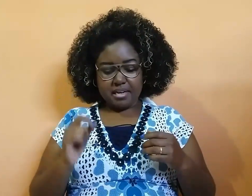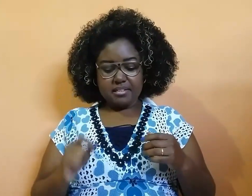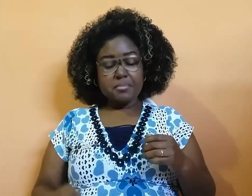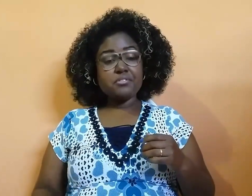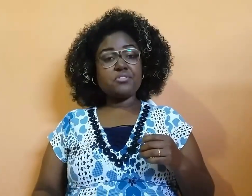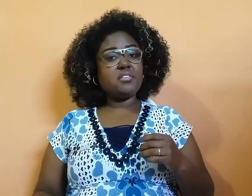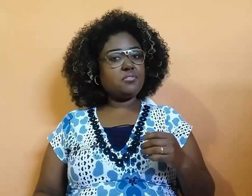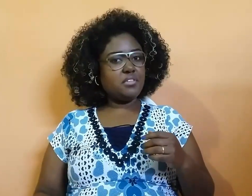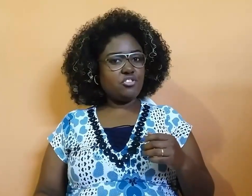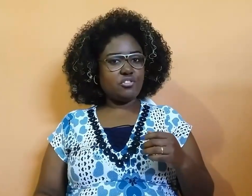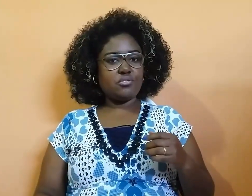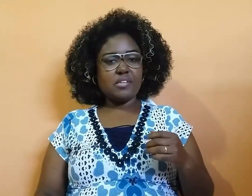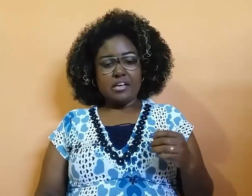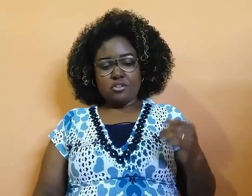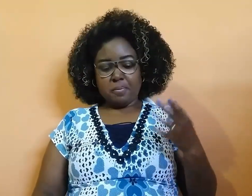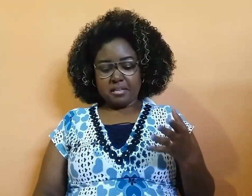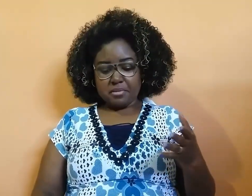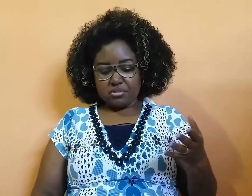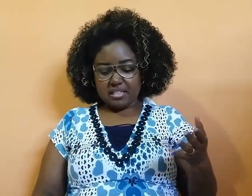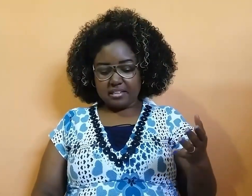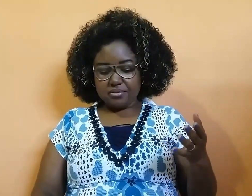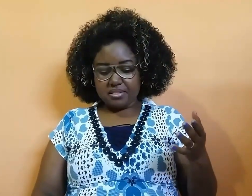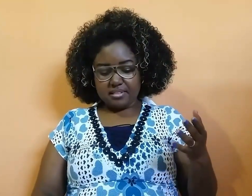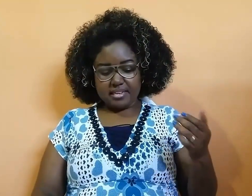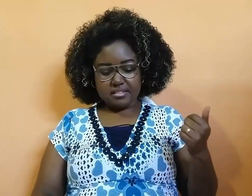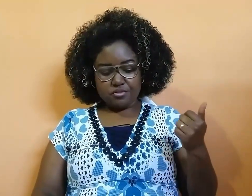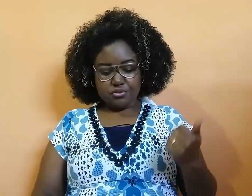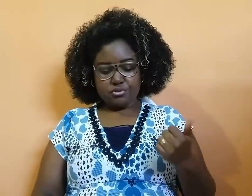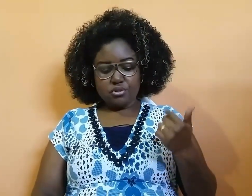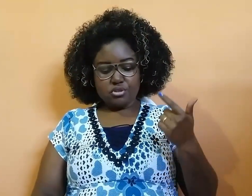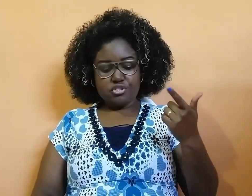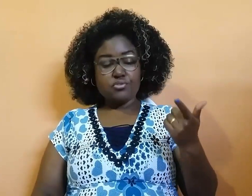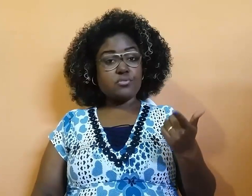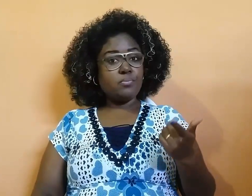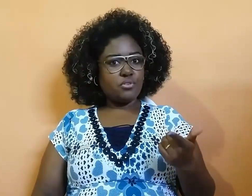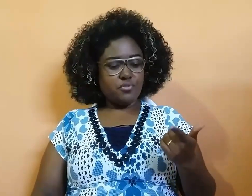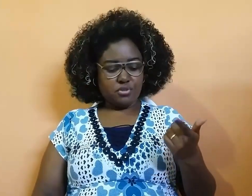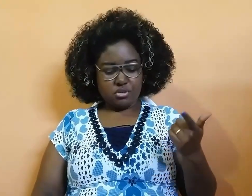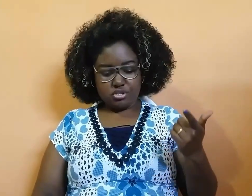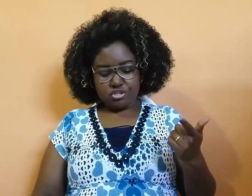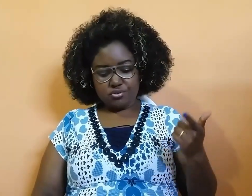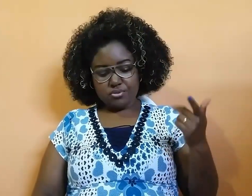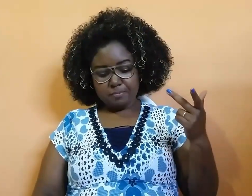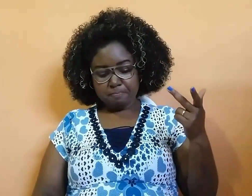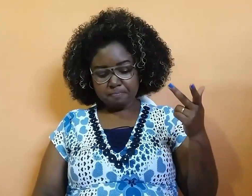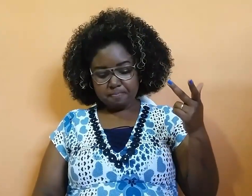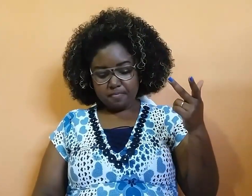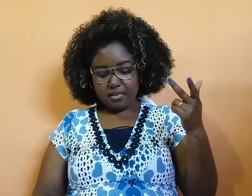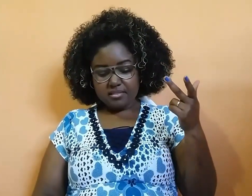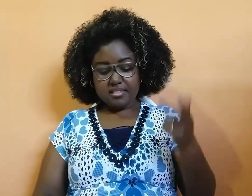parâmetros lingüísticos os parâmetros da língua de sinais são fonológicos morfológicos e sintáticos